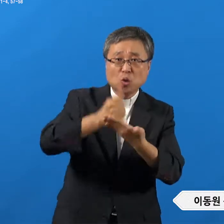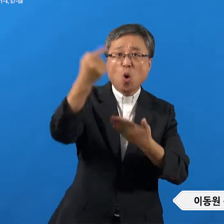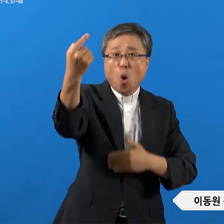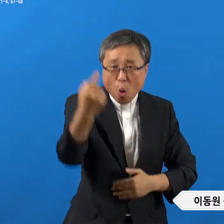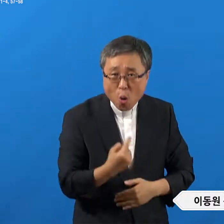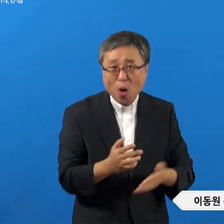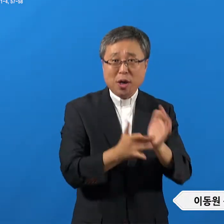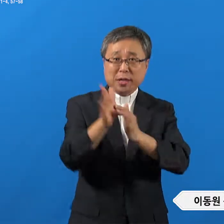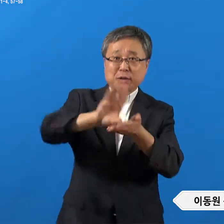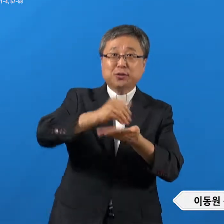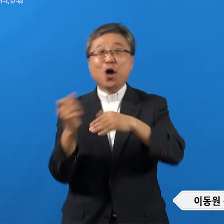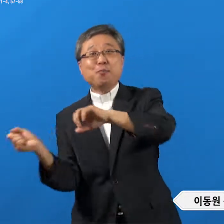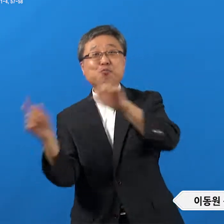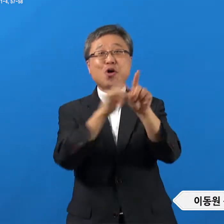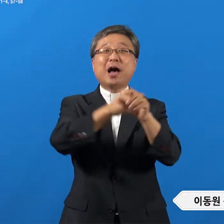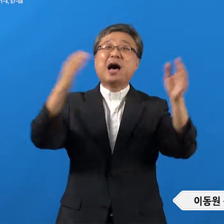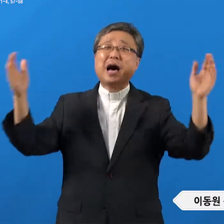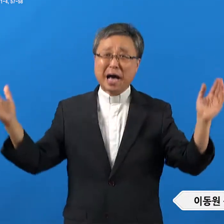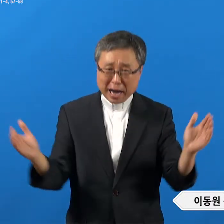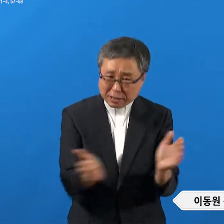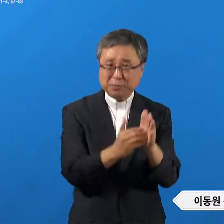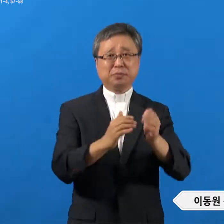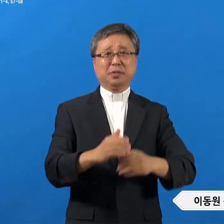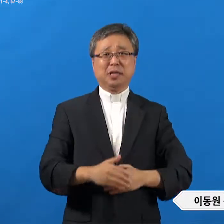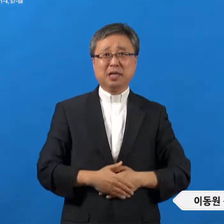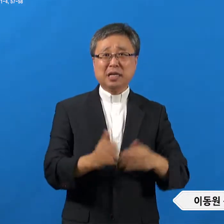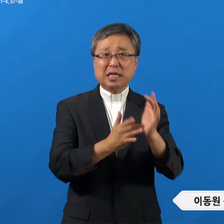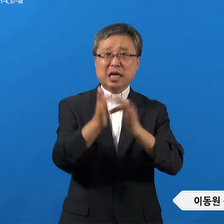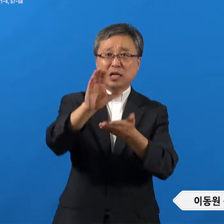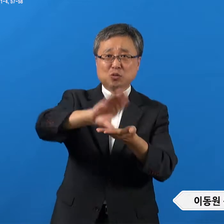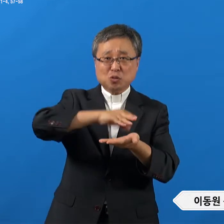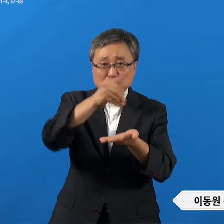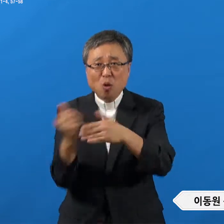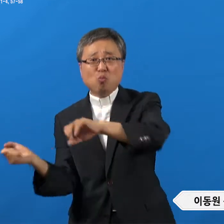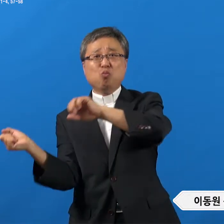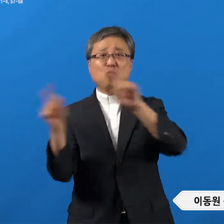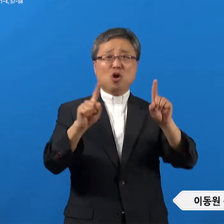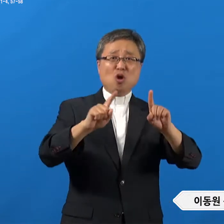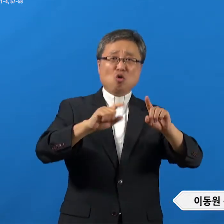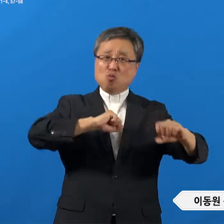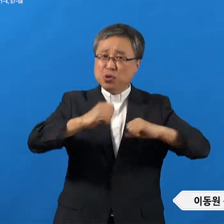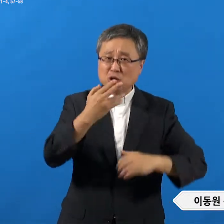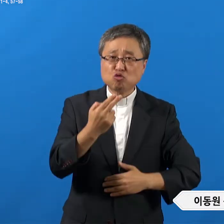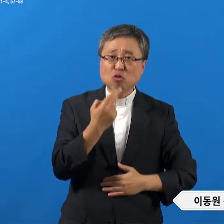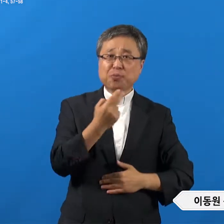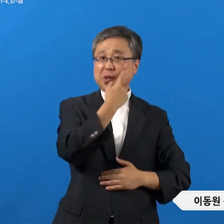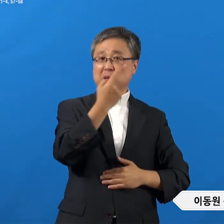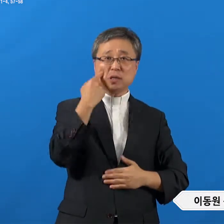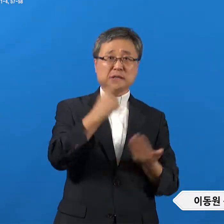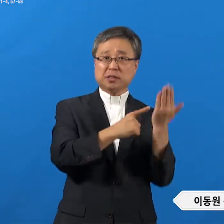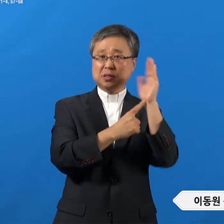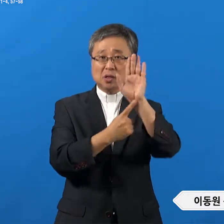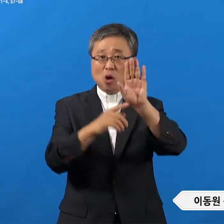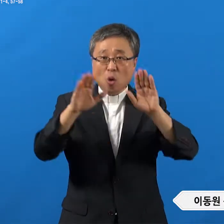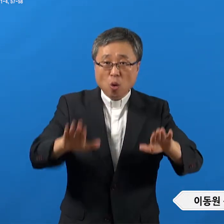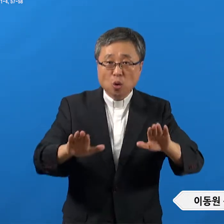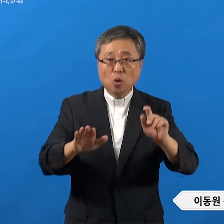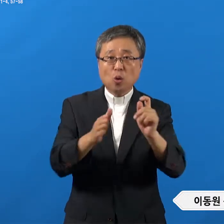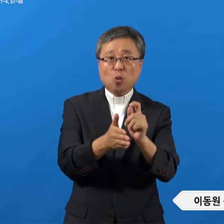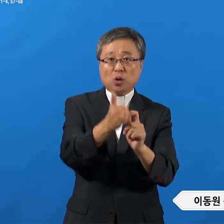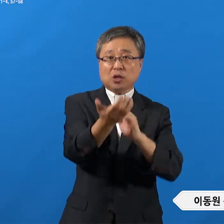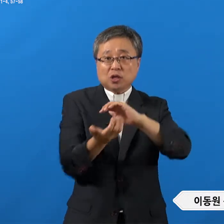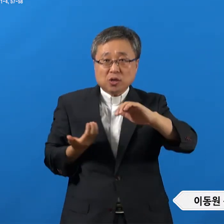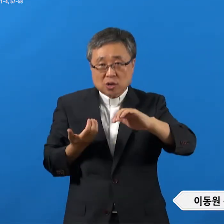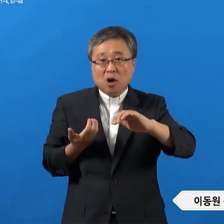오셨고 예수께서 부활하셨다는 것입니다. 예수 부활의 움직일 수 없는 증거, 그 증거를 이